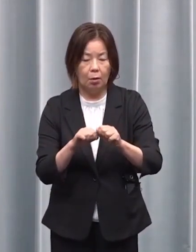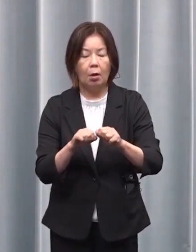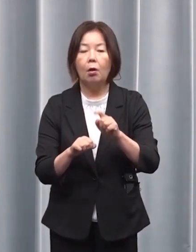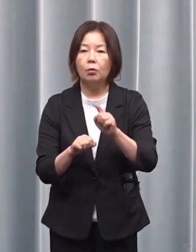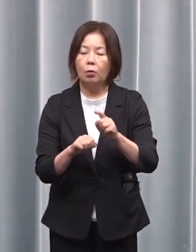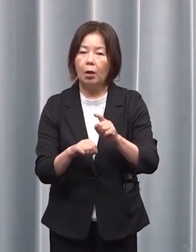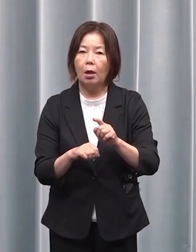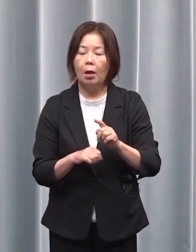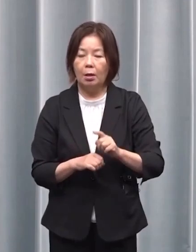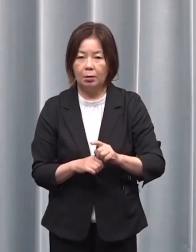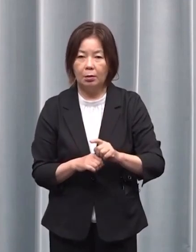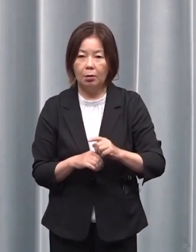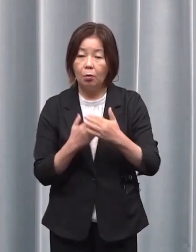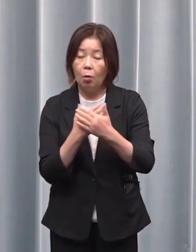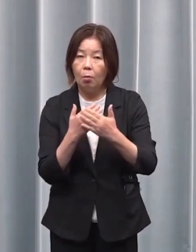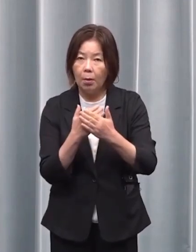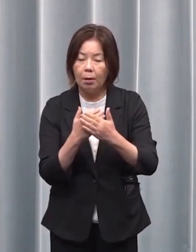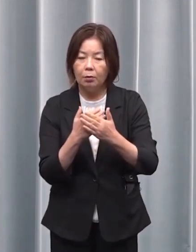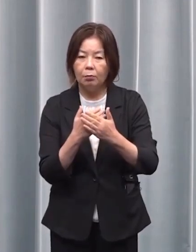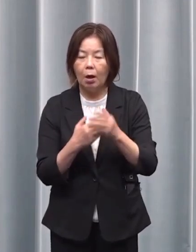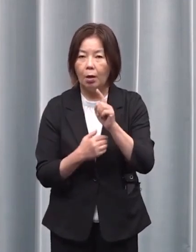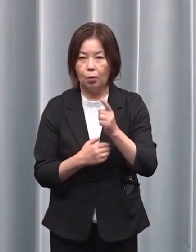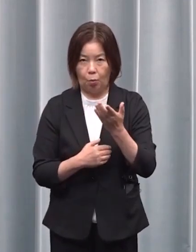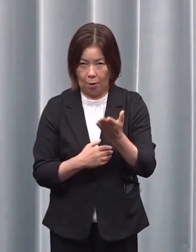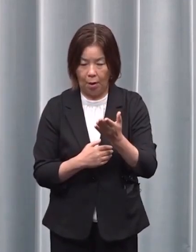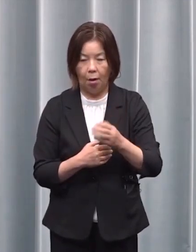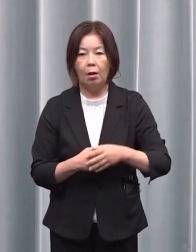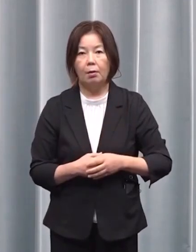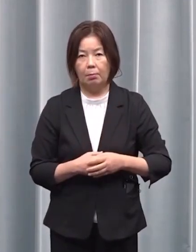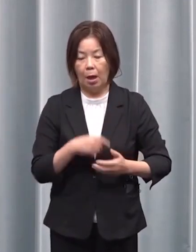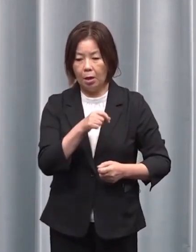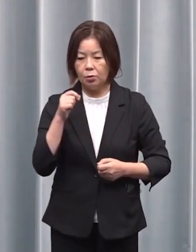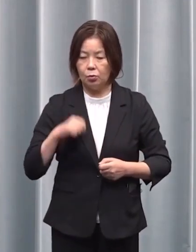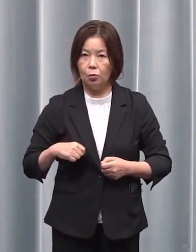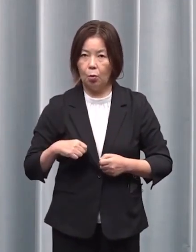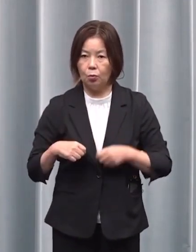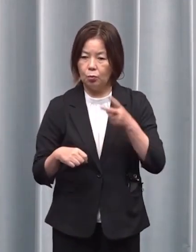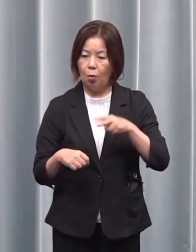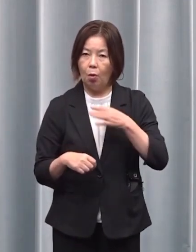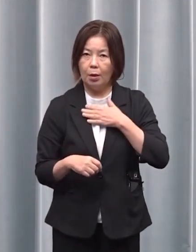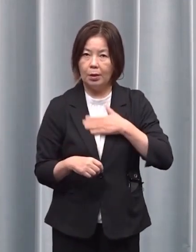があります。その点どうかという点と、それから中国の理解を促